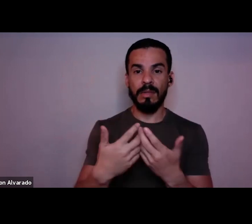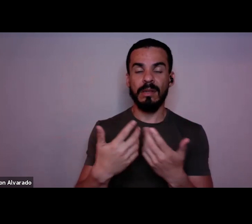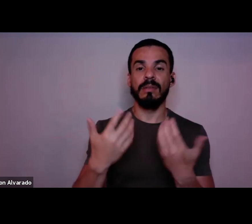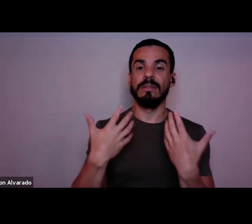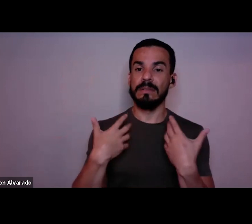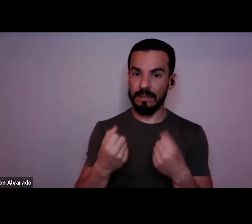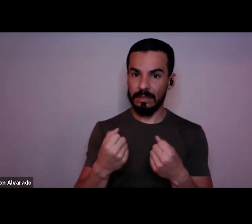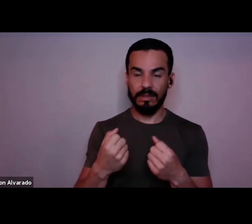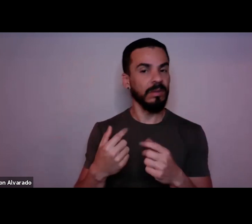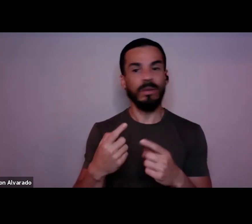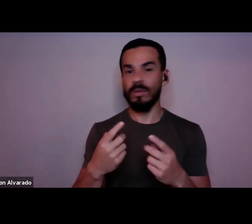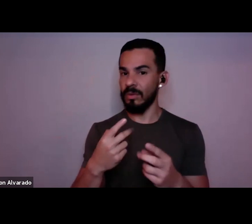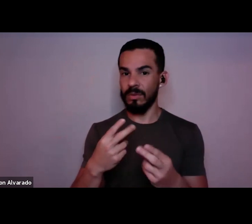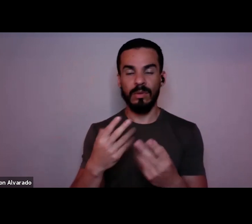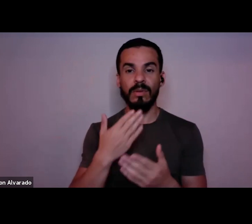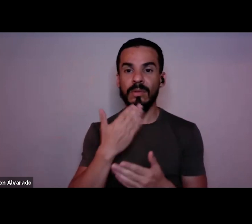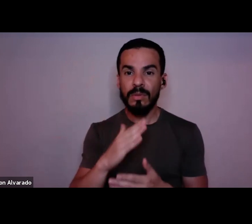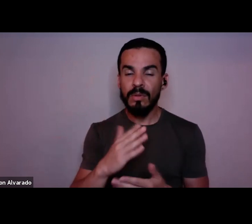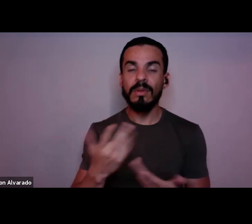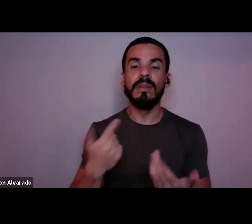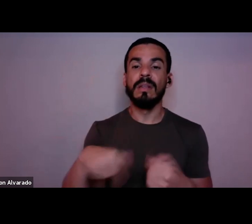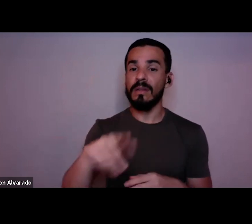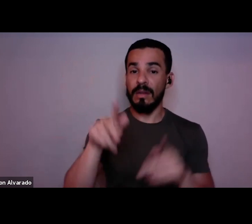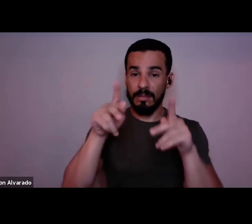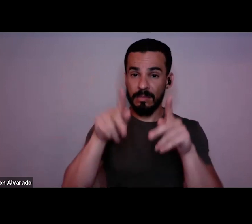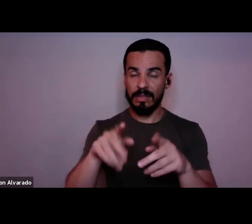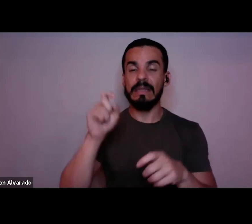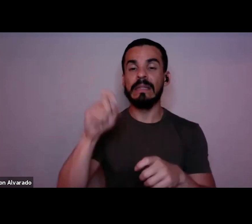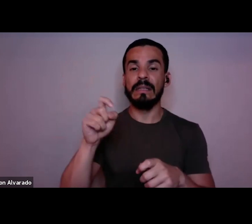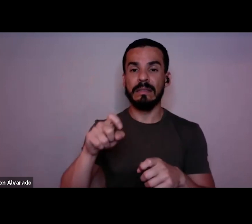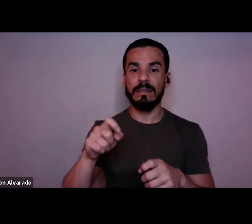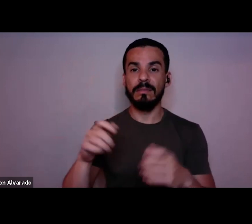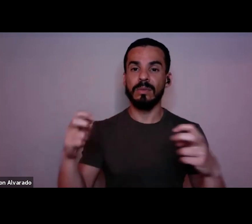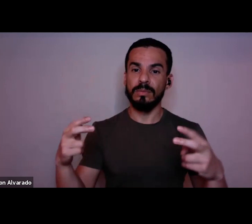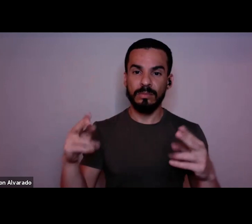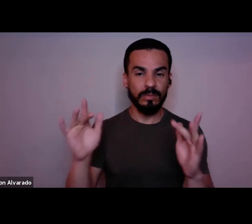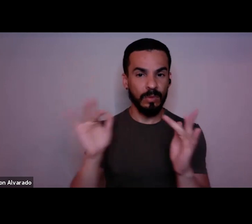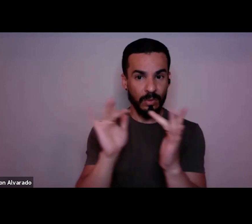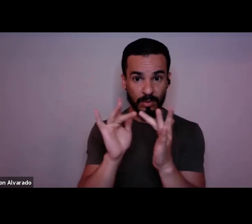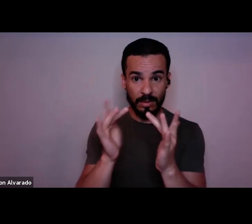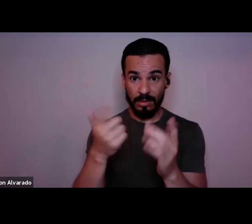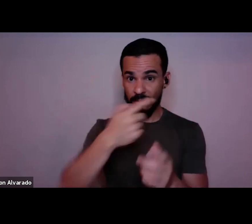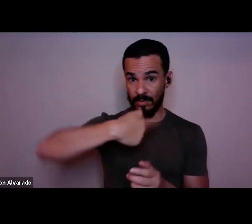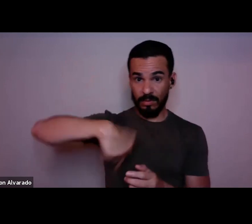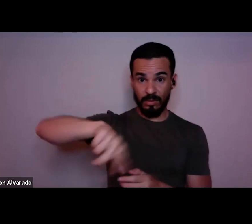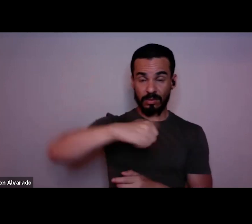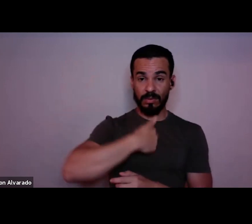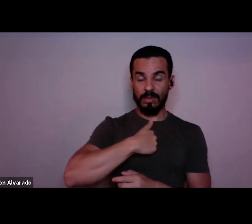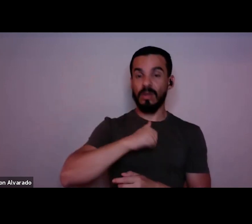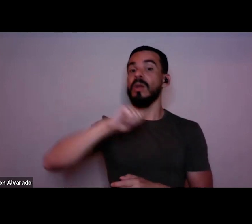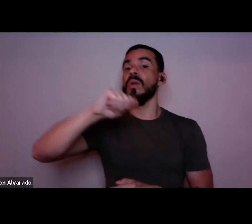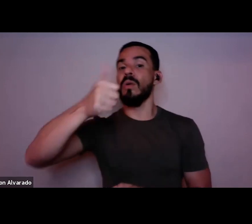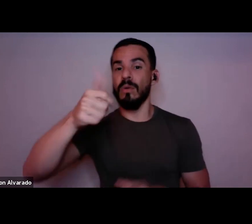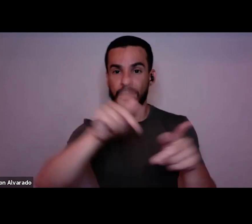y debo recordar que los seres humanos en realidad necesitamos conectarnos con nosotros y con otro ser humano